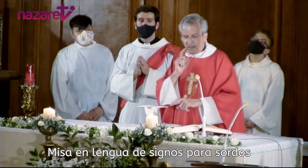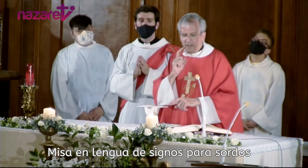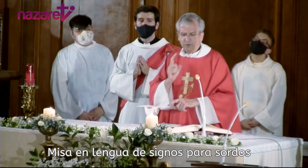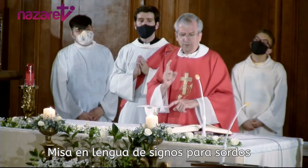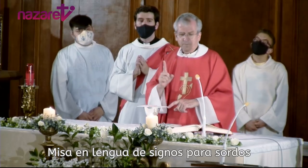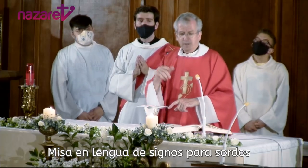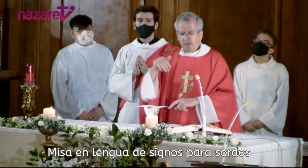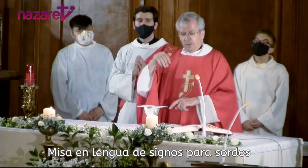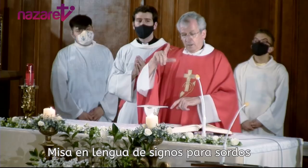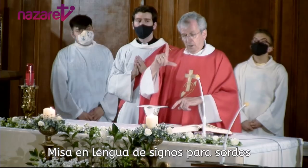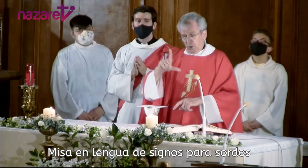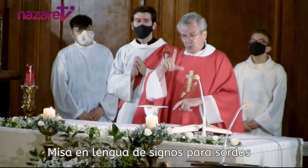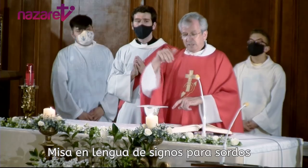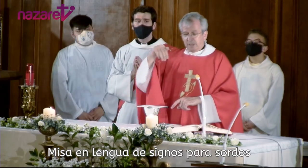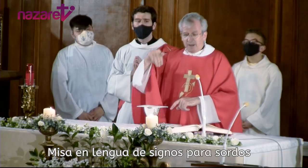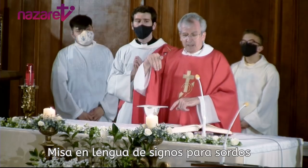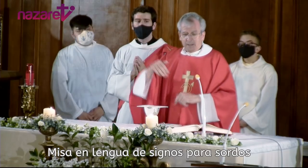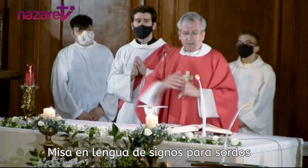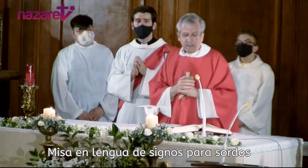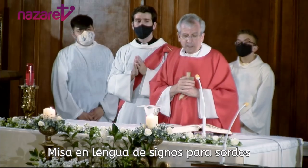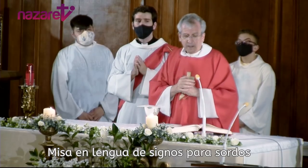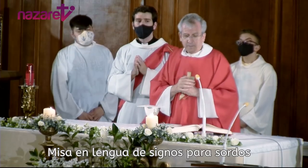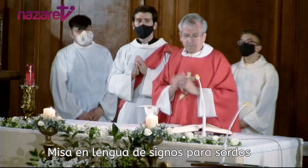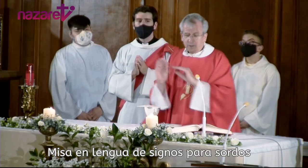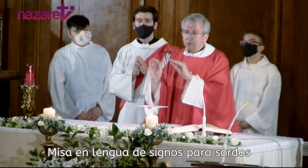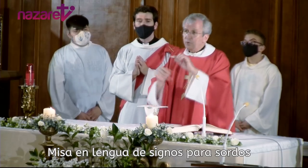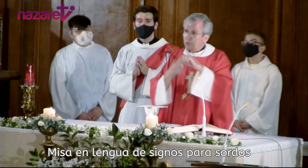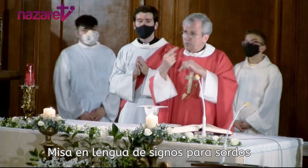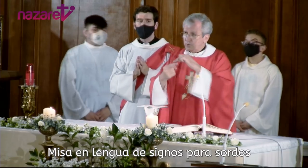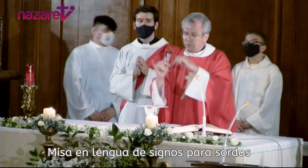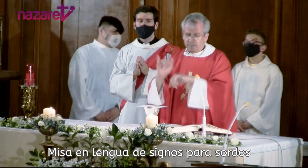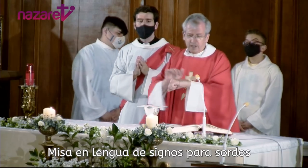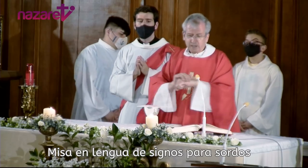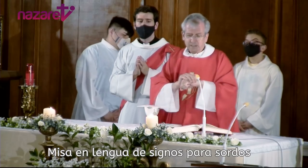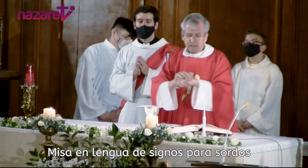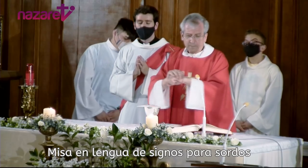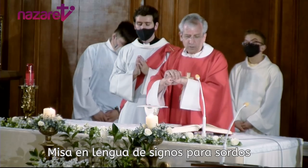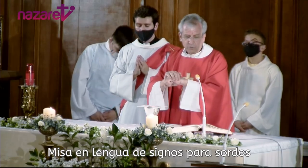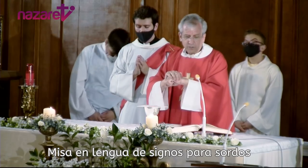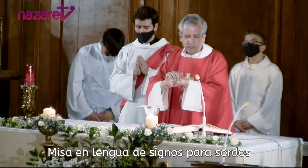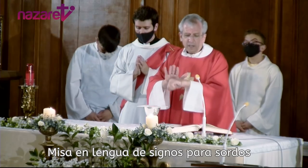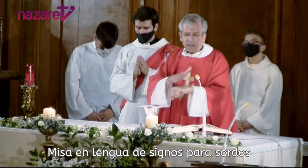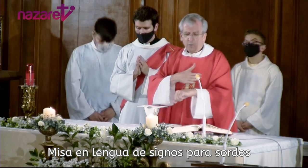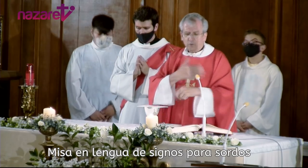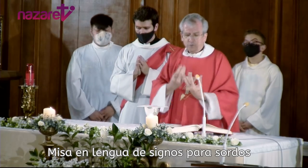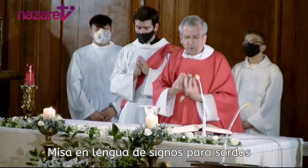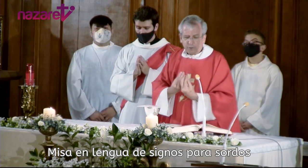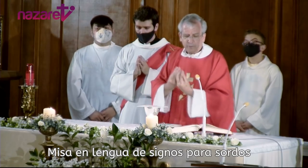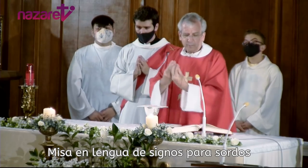Carrillo, Luisa María Tavernier, todos nuestros familiares y amigos, y cuantos murieron en tu